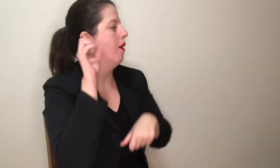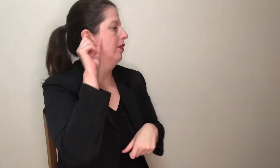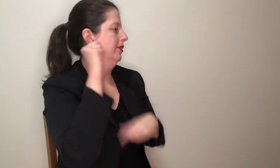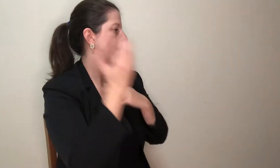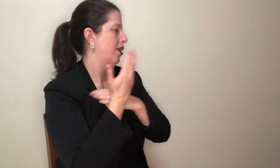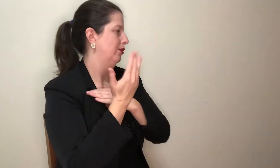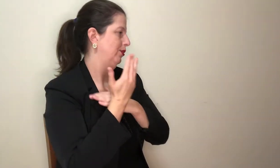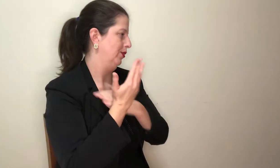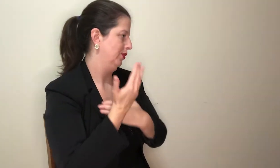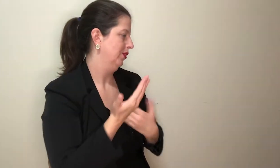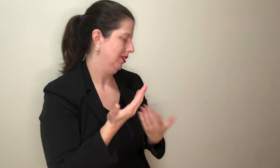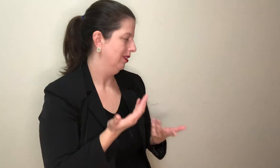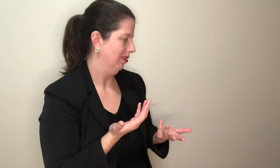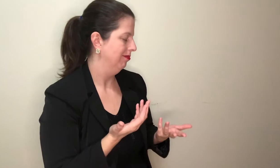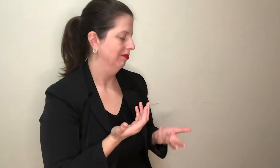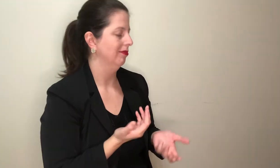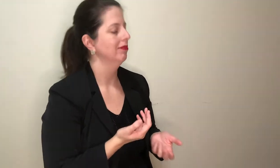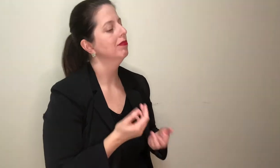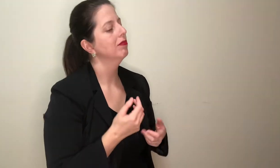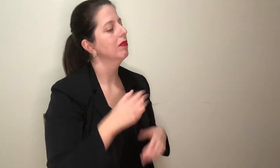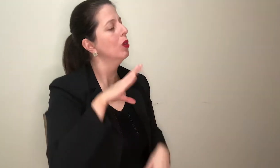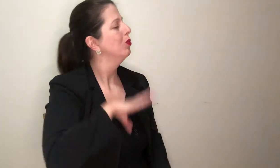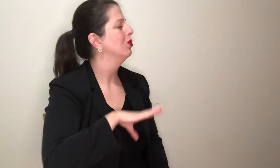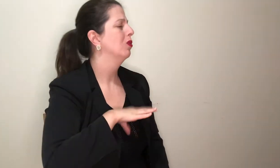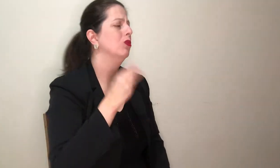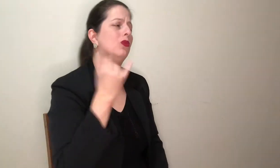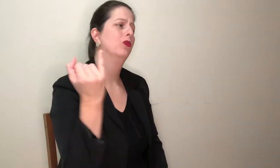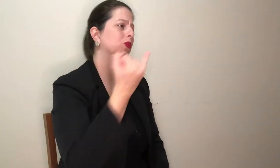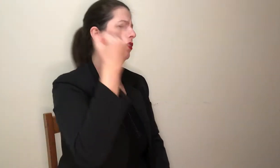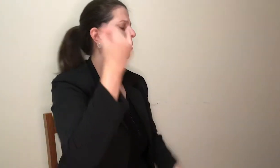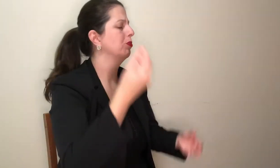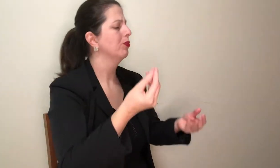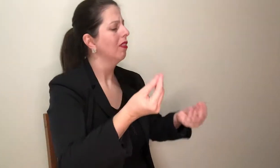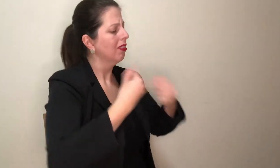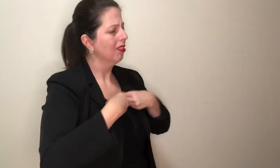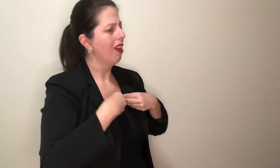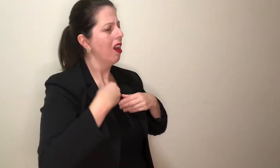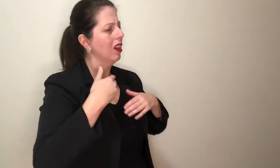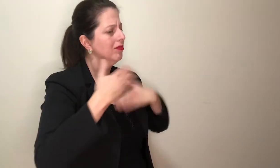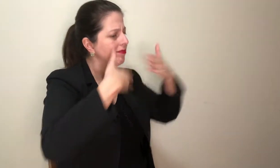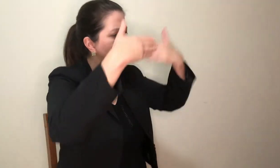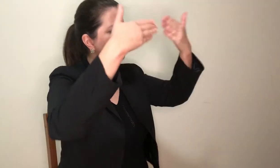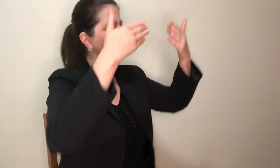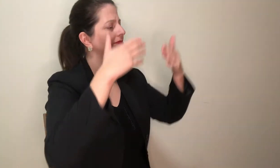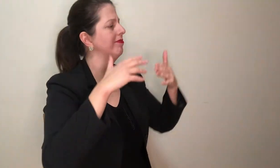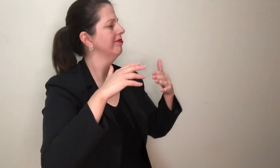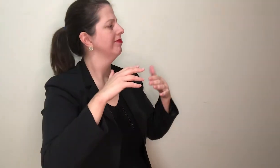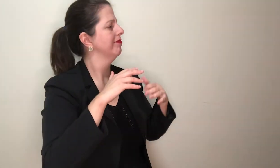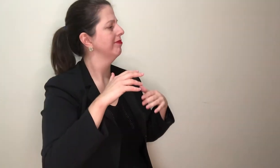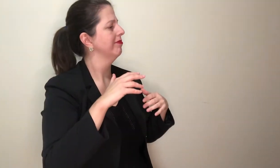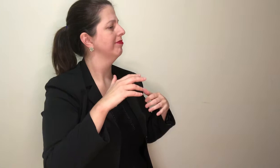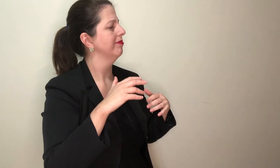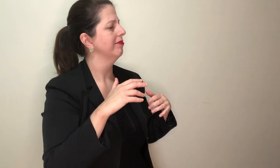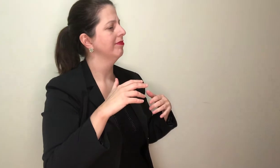chamo um ouvinte, é apenas em poucas ocasiões. Isso me dá uma melhora. Eu consigo acompanhar o que está acontecendo no